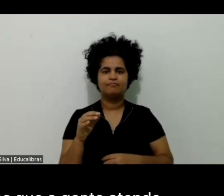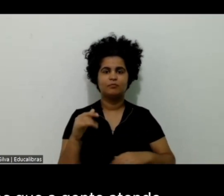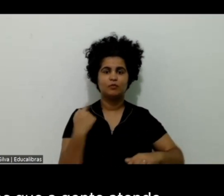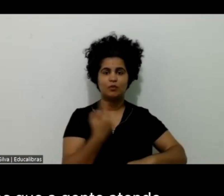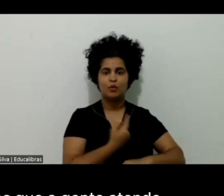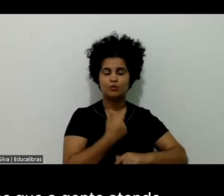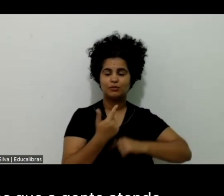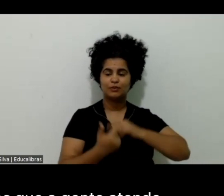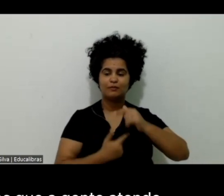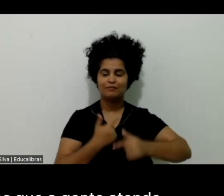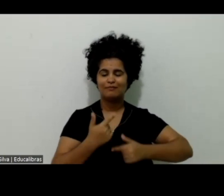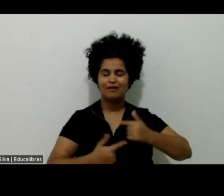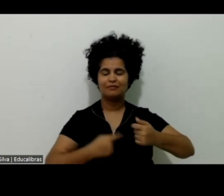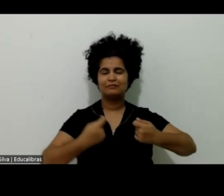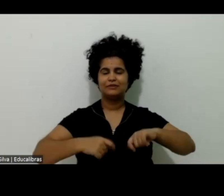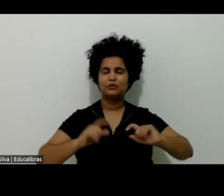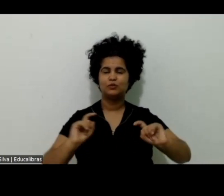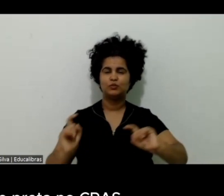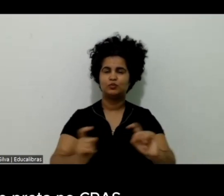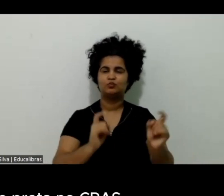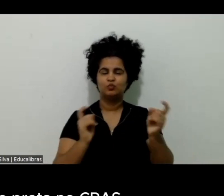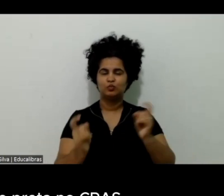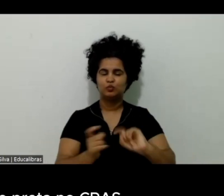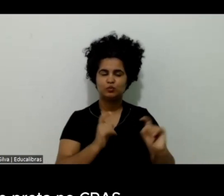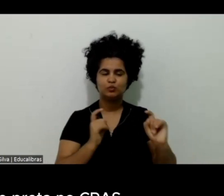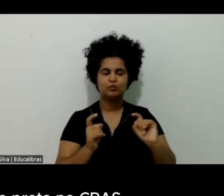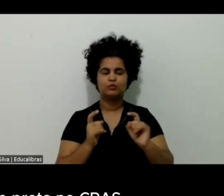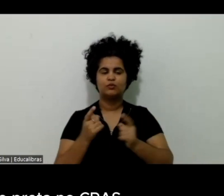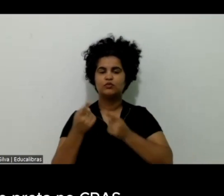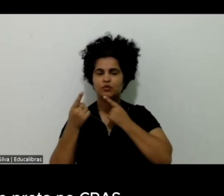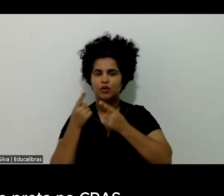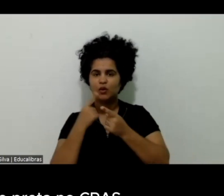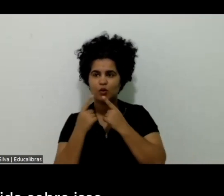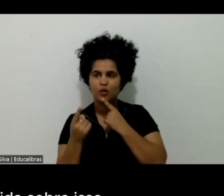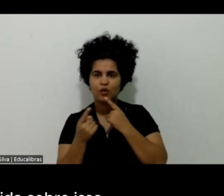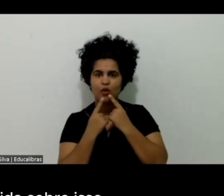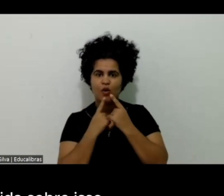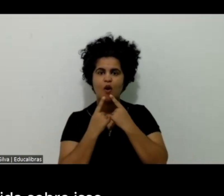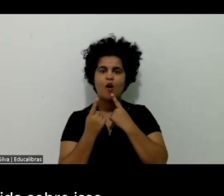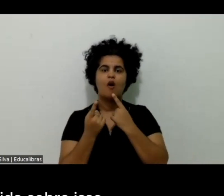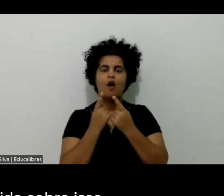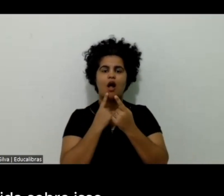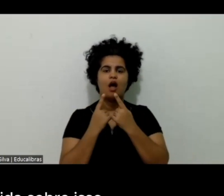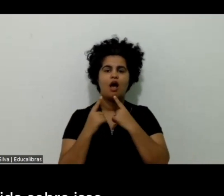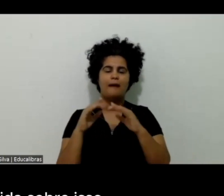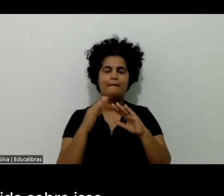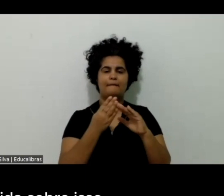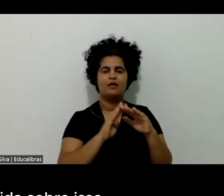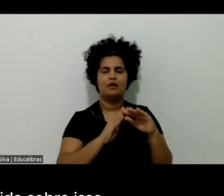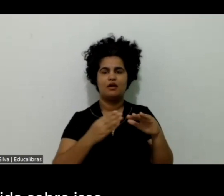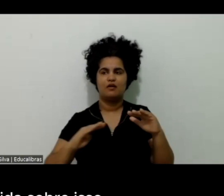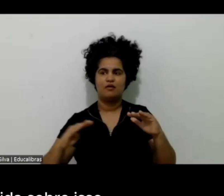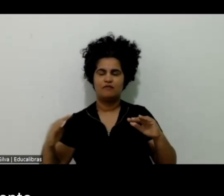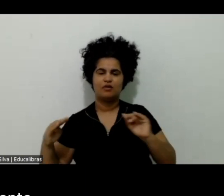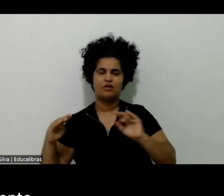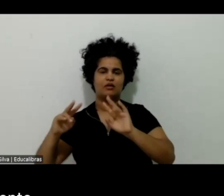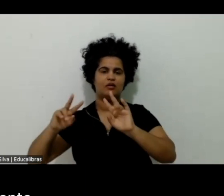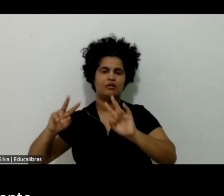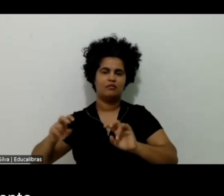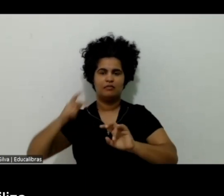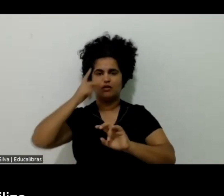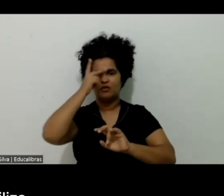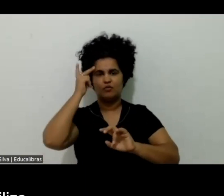gente discutir com os sujeitos que a gente atende, dialogar com uma mãe preta, num CRAS, numa periferia da vida sobre